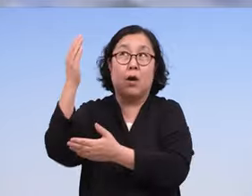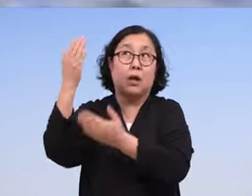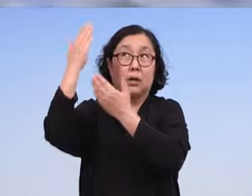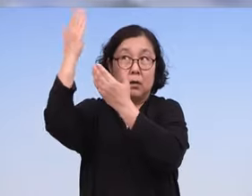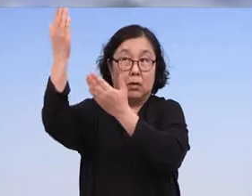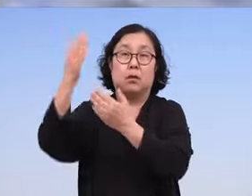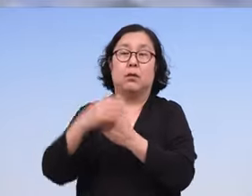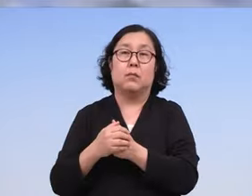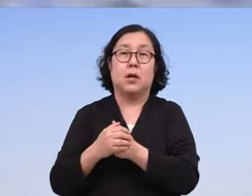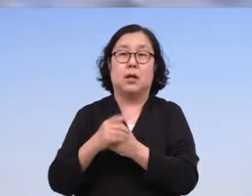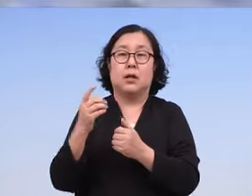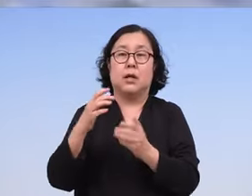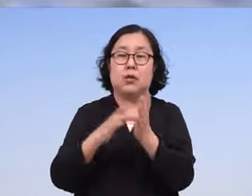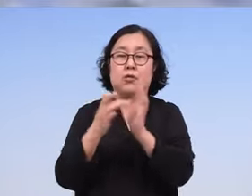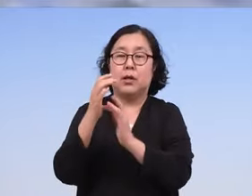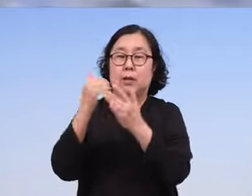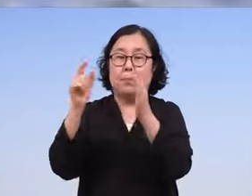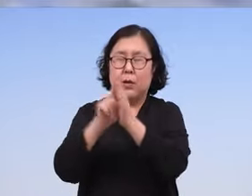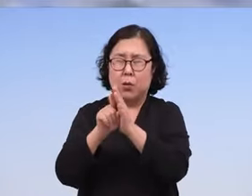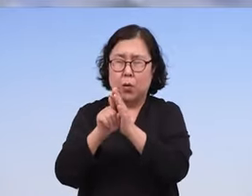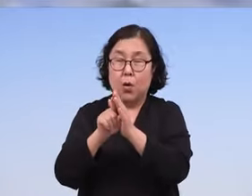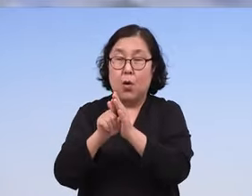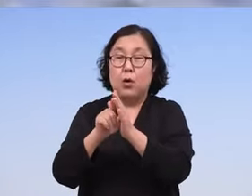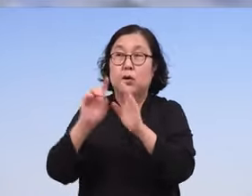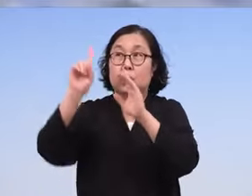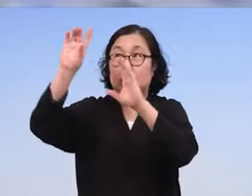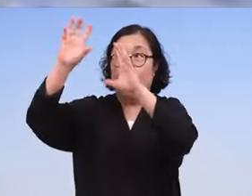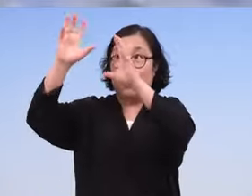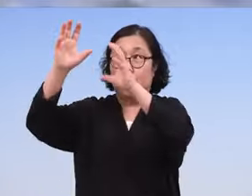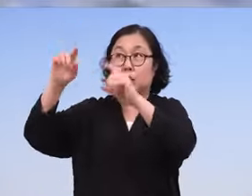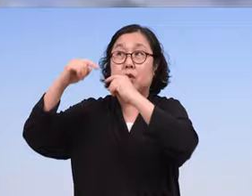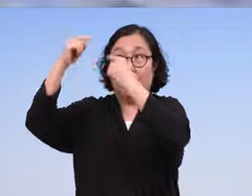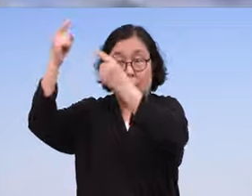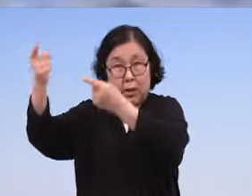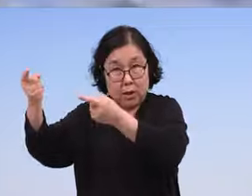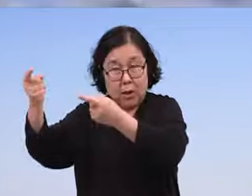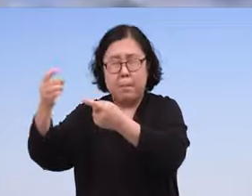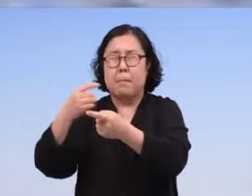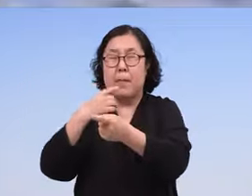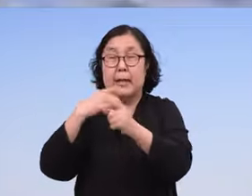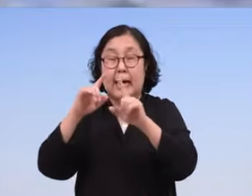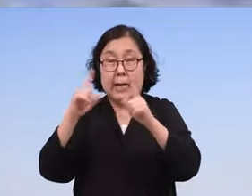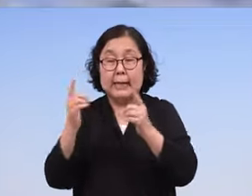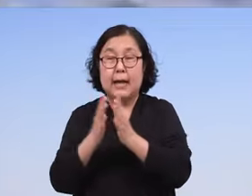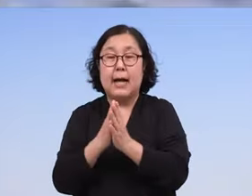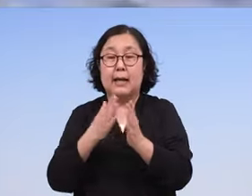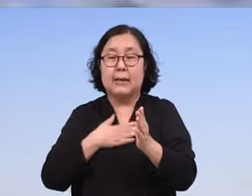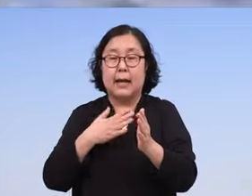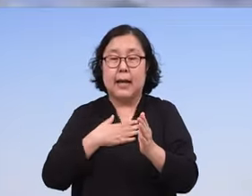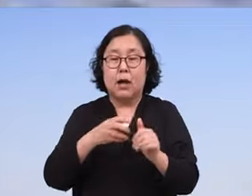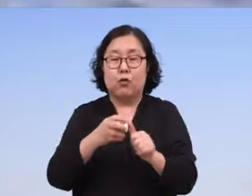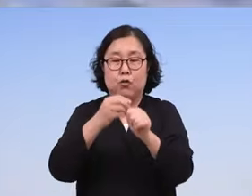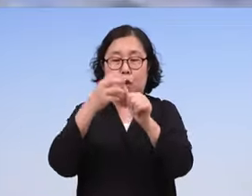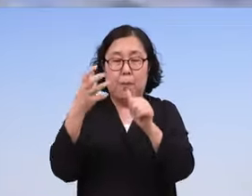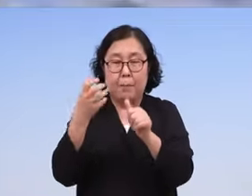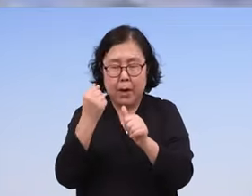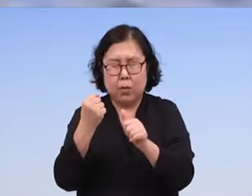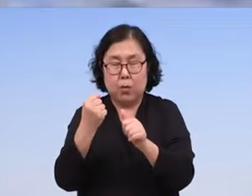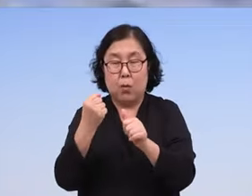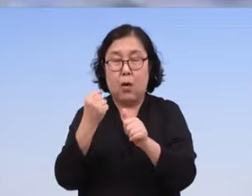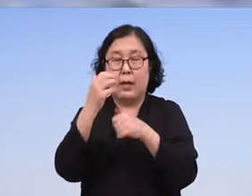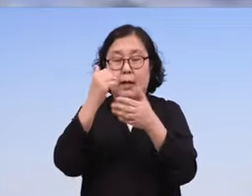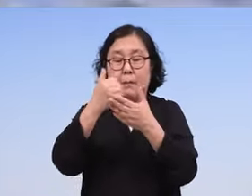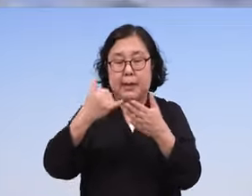믿어 천국 가는 그것만이 꿈이 아니고 내가 예수님의 십자가로 구원받은 하나님의 자녀가 되었다면